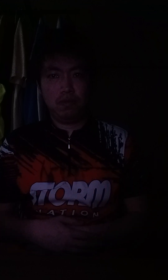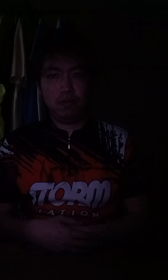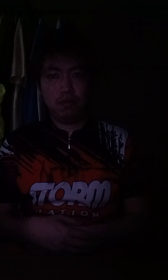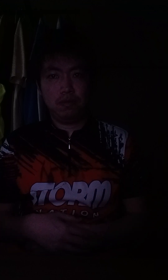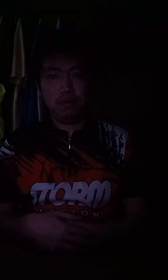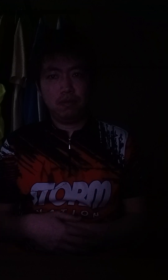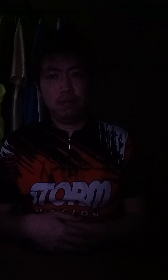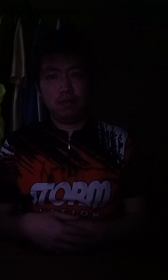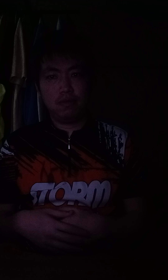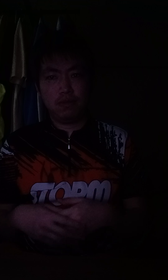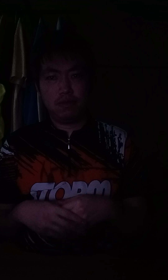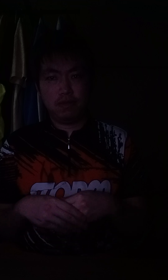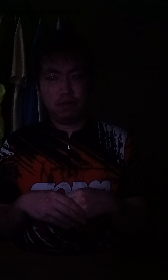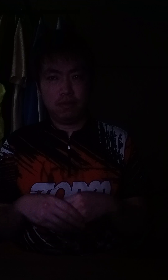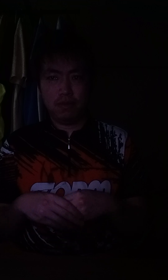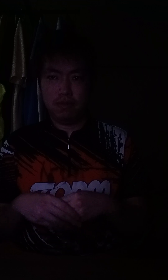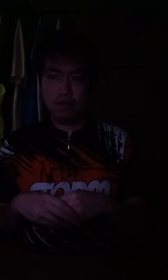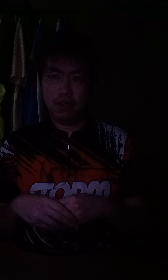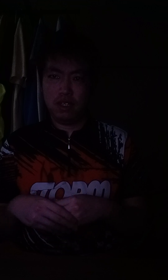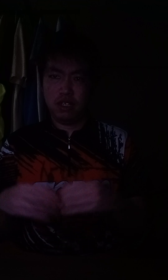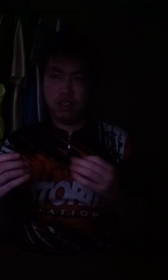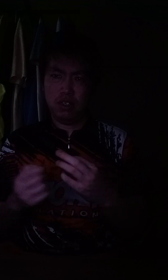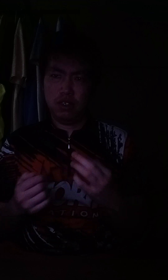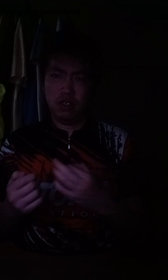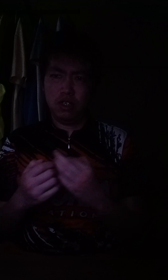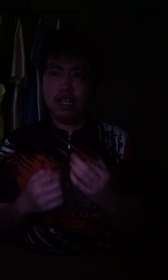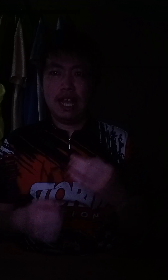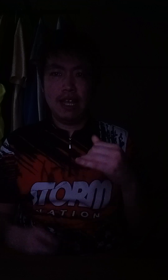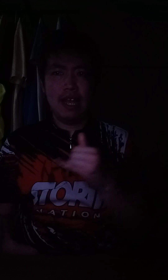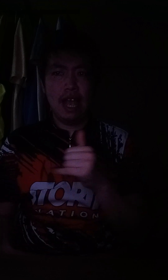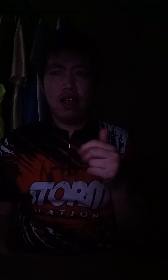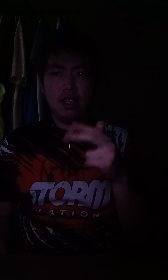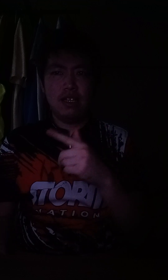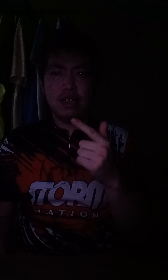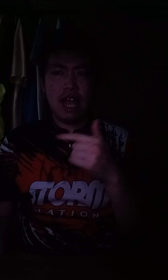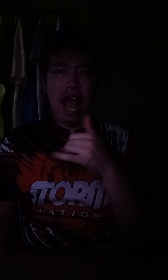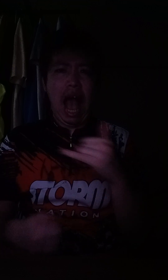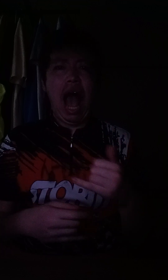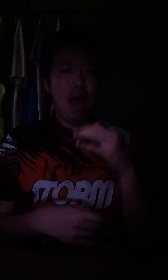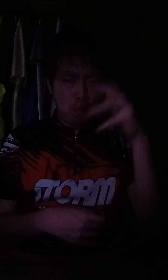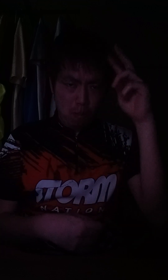이렇게 아플 때 현아가 어김없이 찾는 건 늘 아빠입니다.